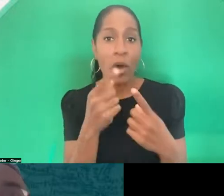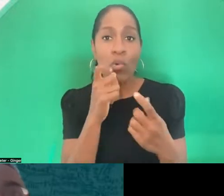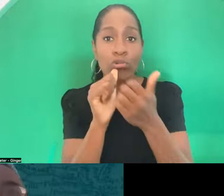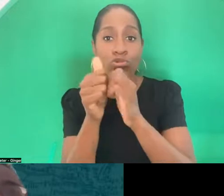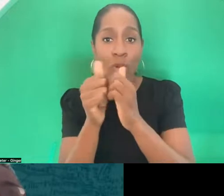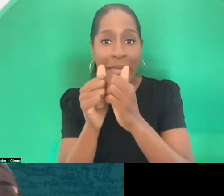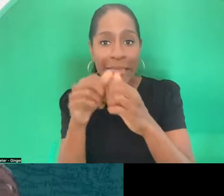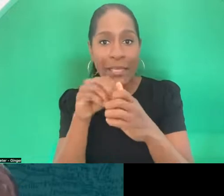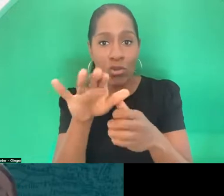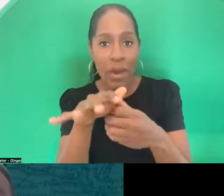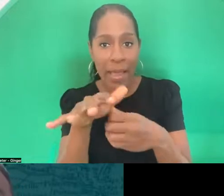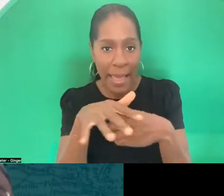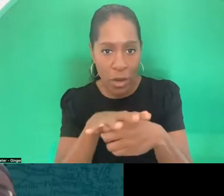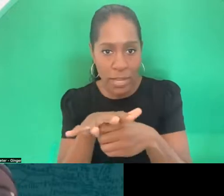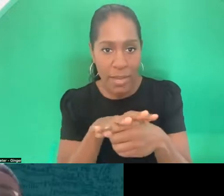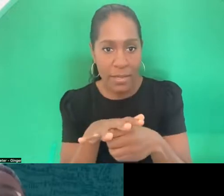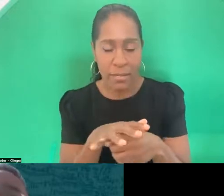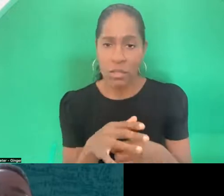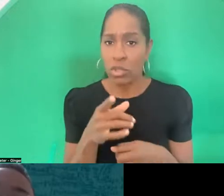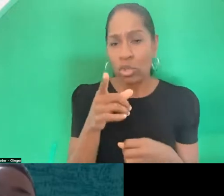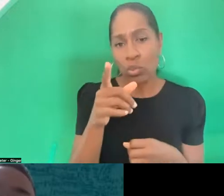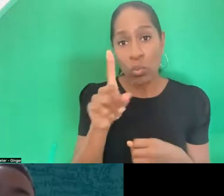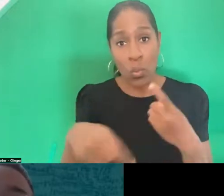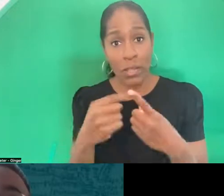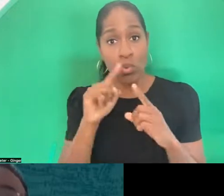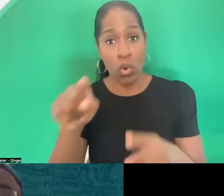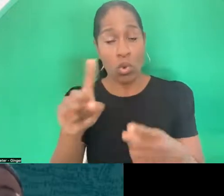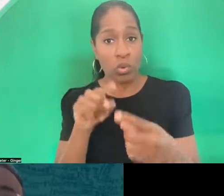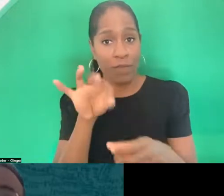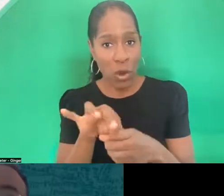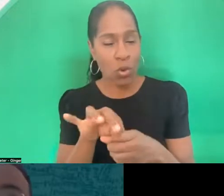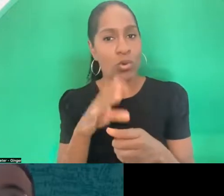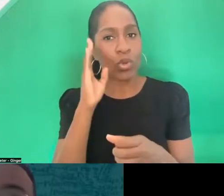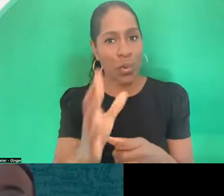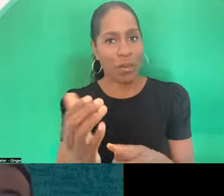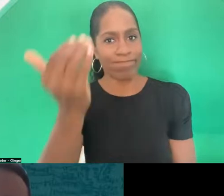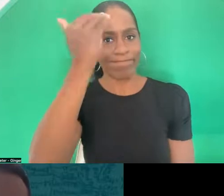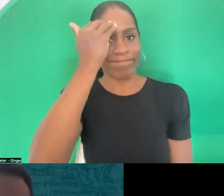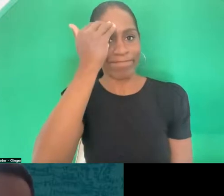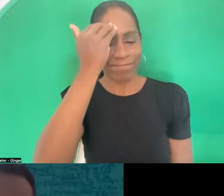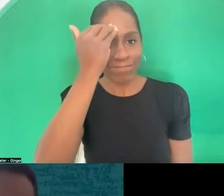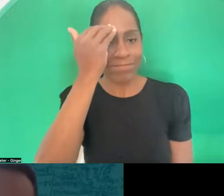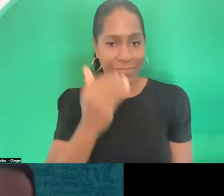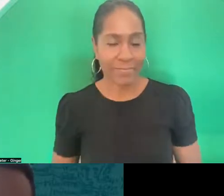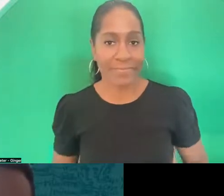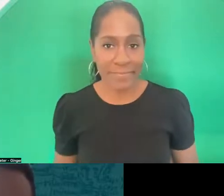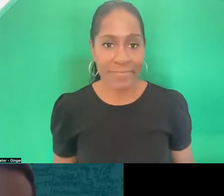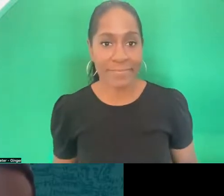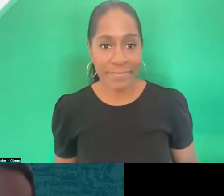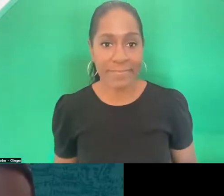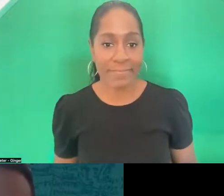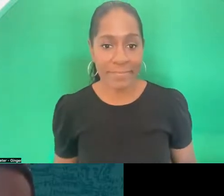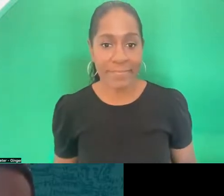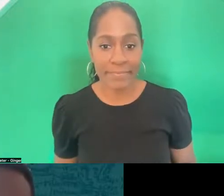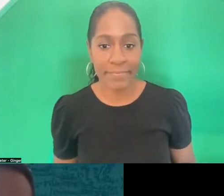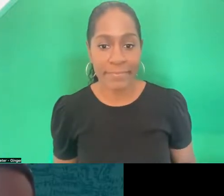puestos y las preguntas están relacionadas con ustedes si uno tiene no saben A quién votar Este es un recurso que se